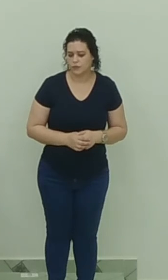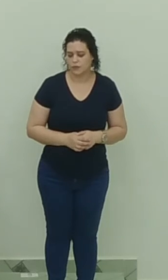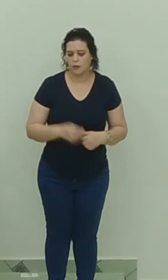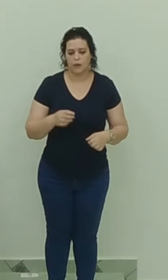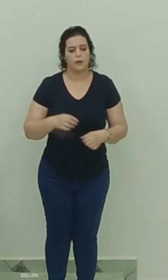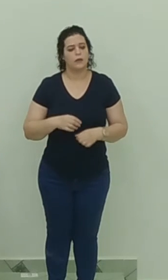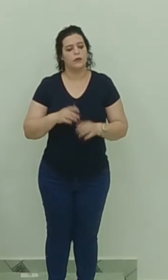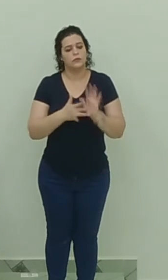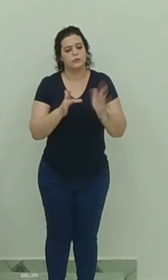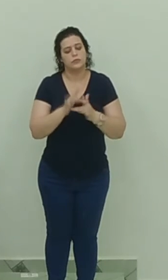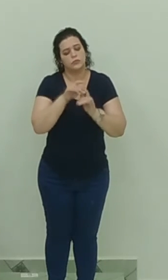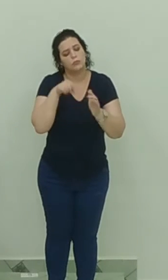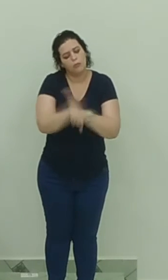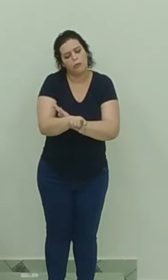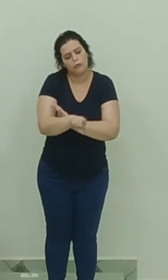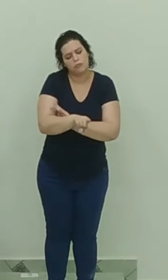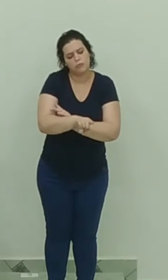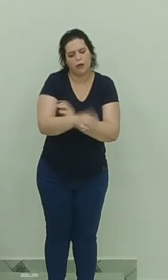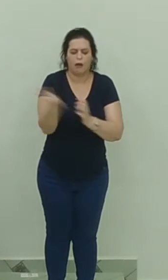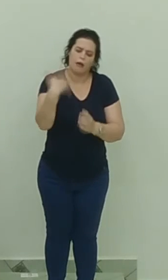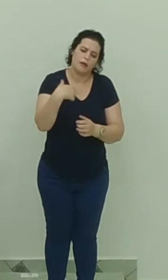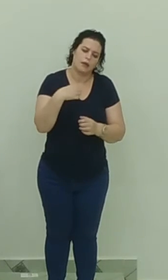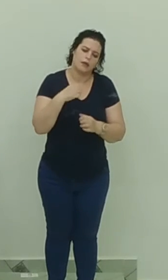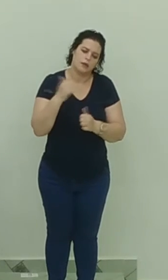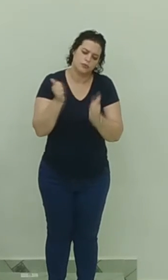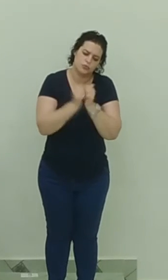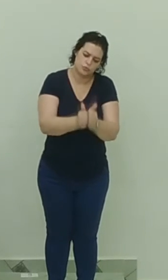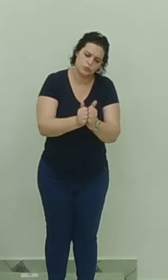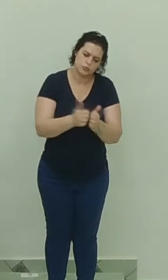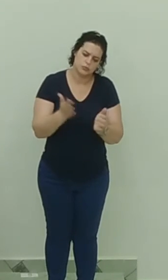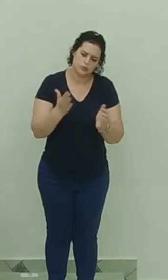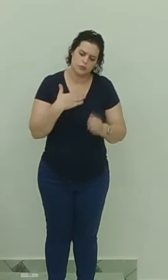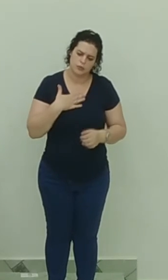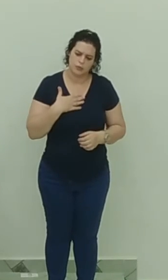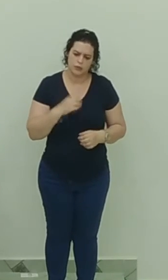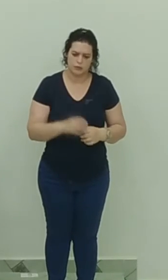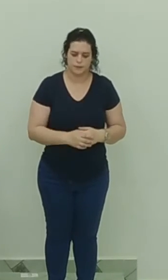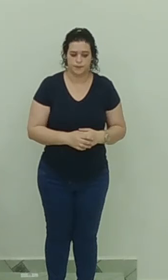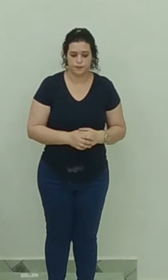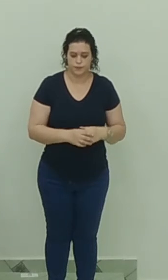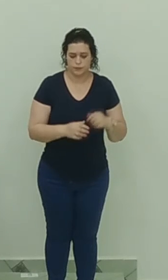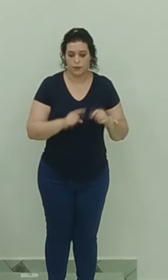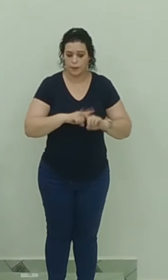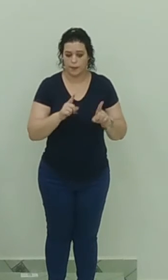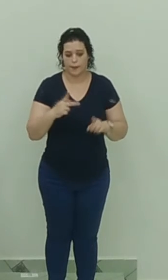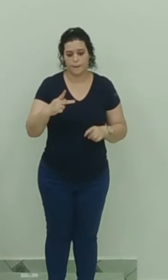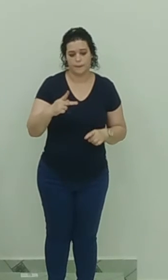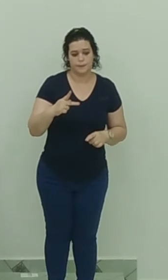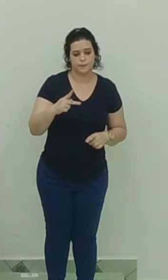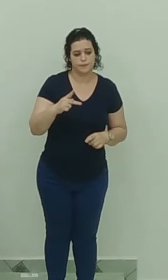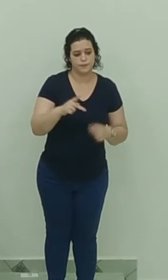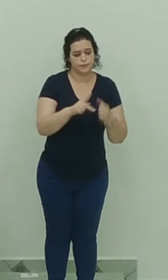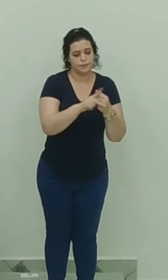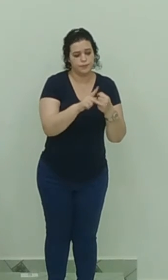Pedro fala, né? Para onde iremos nós? Só tu tens a palavra da vida eterna. Para